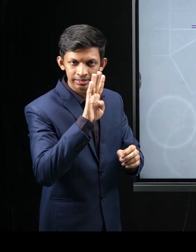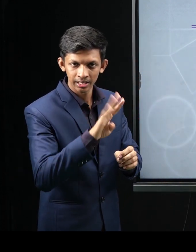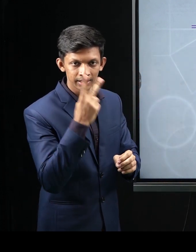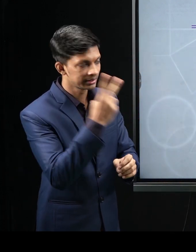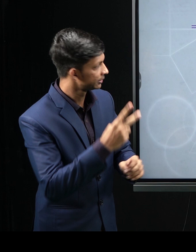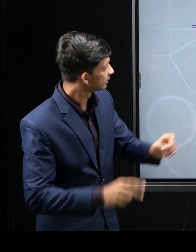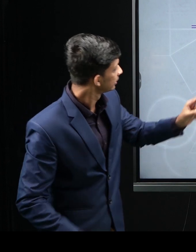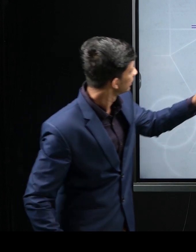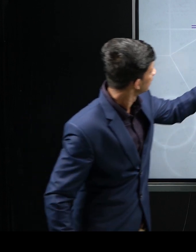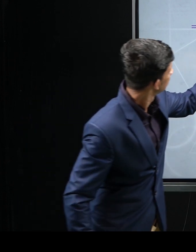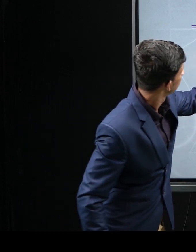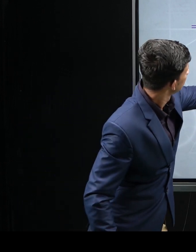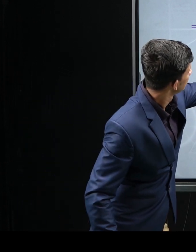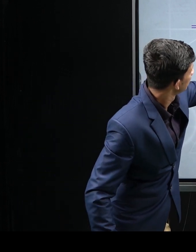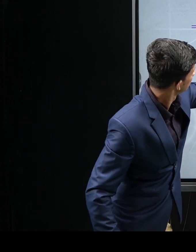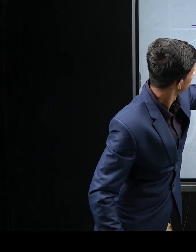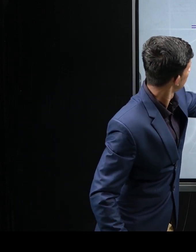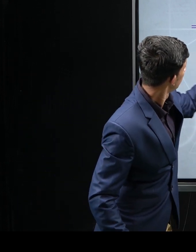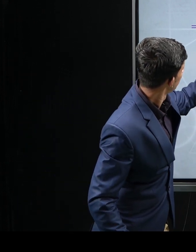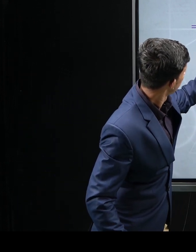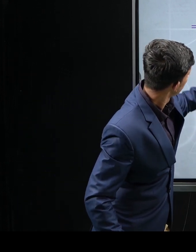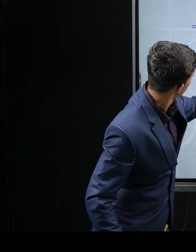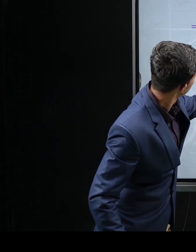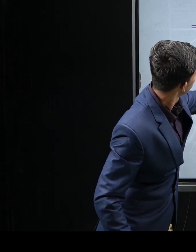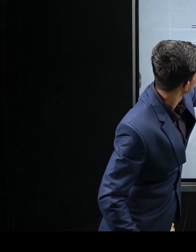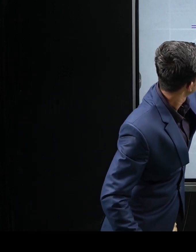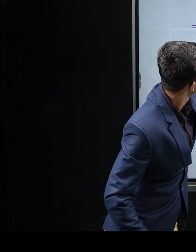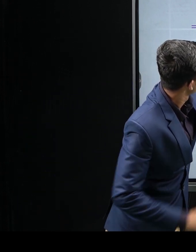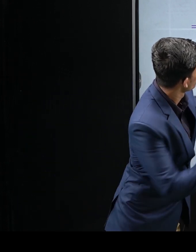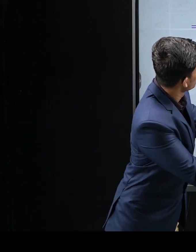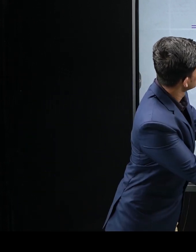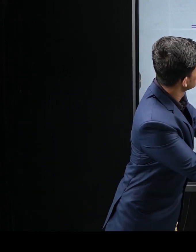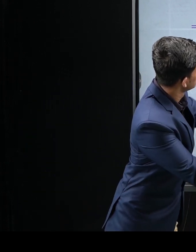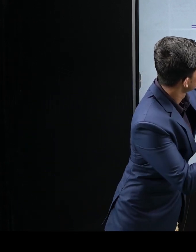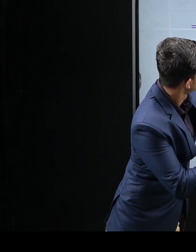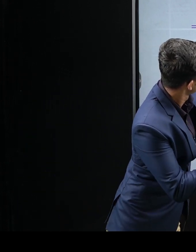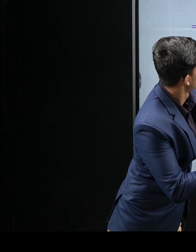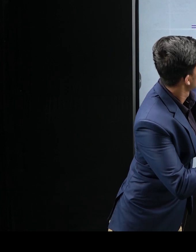1/4 ట్రయాంగిల్ ఏబీసీ 1/16 ట్రయాంగిల్ ఏబీసీ.